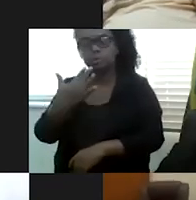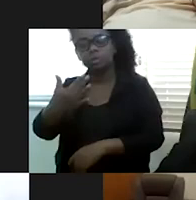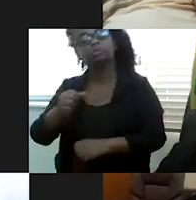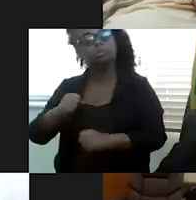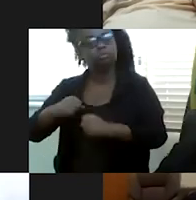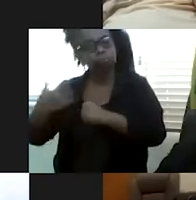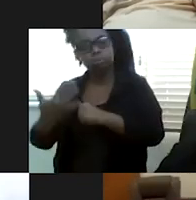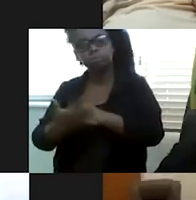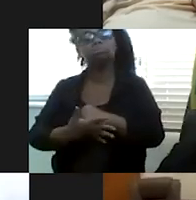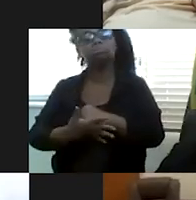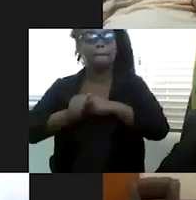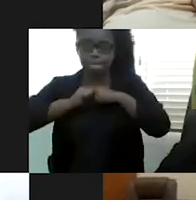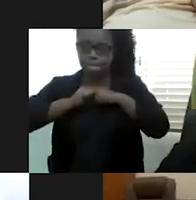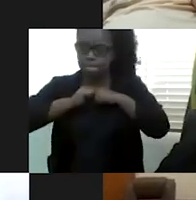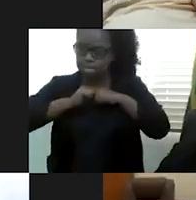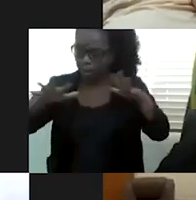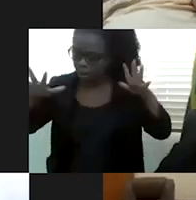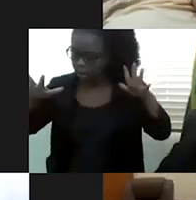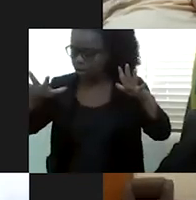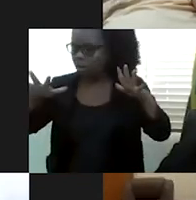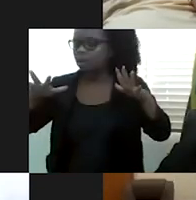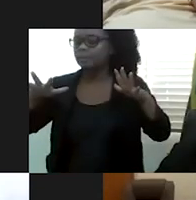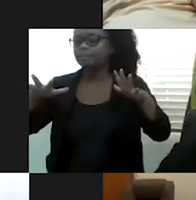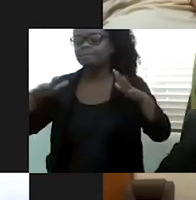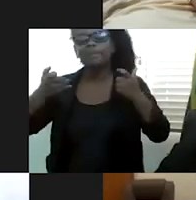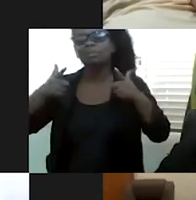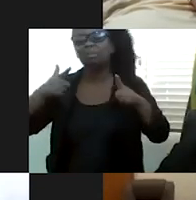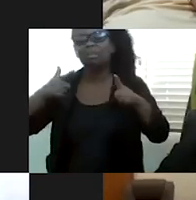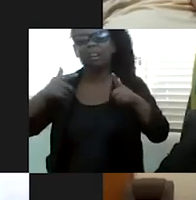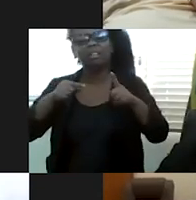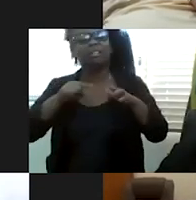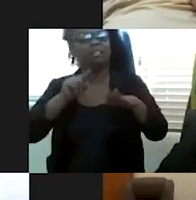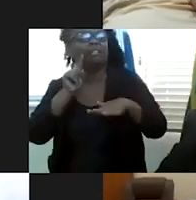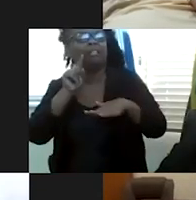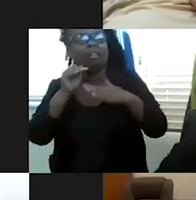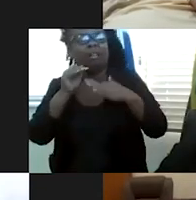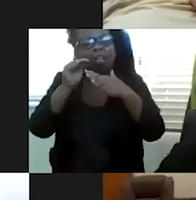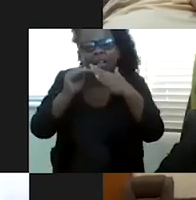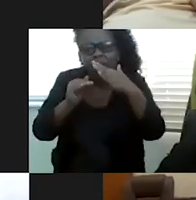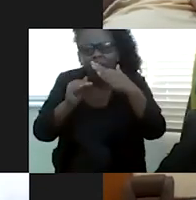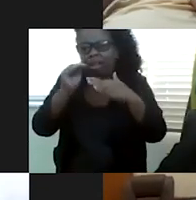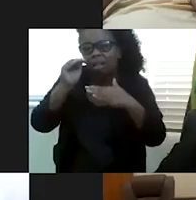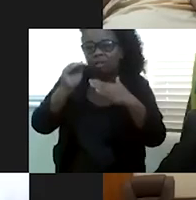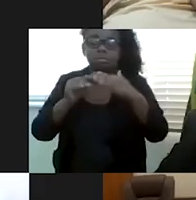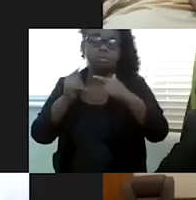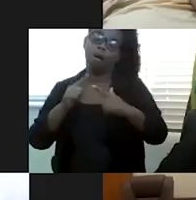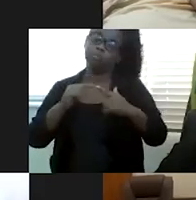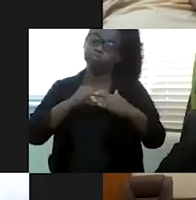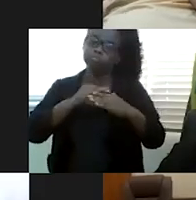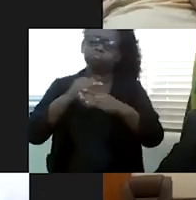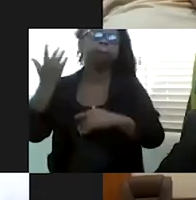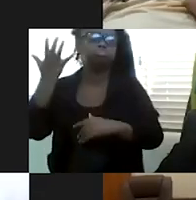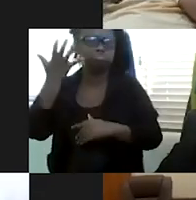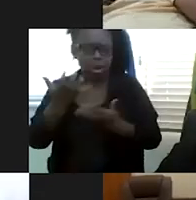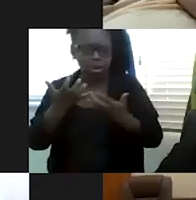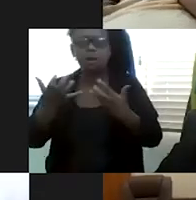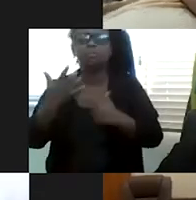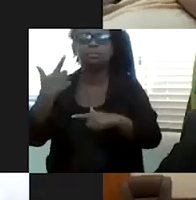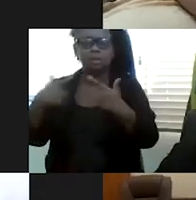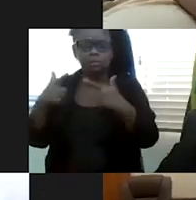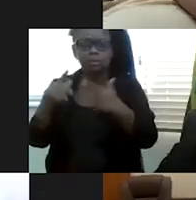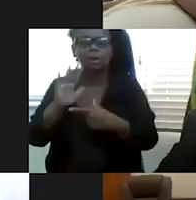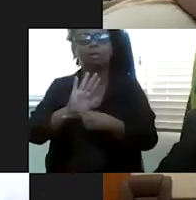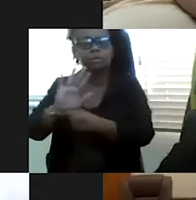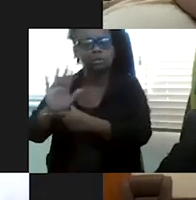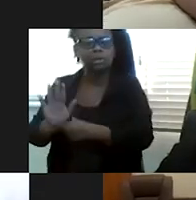aqui medido esforços para continuar trabalhando em prol da população.